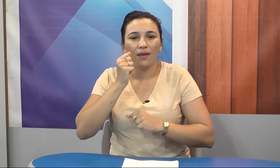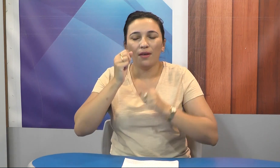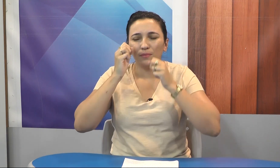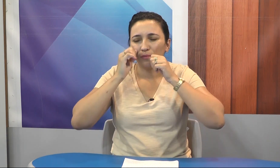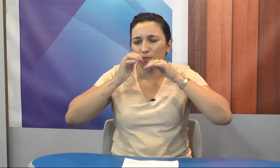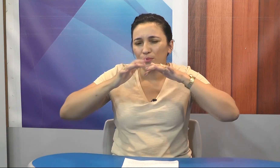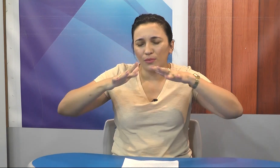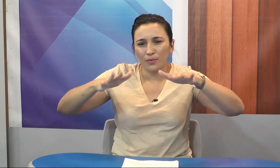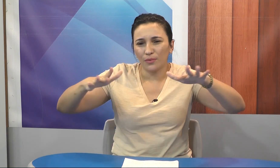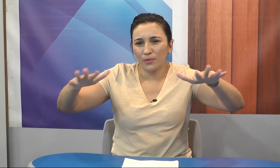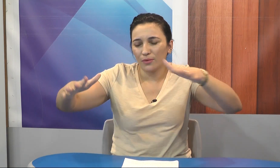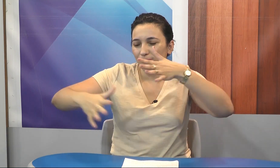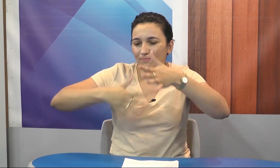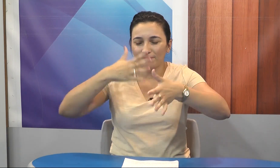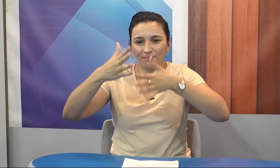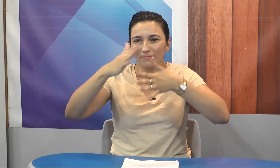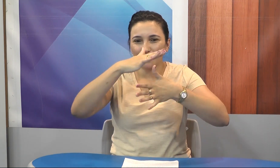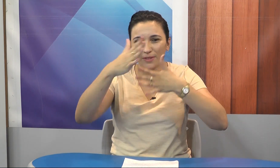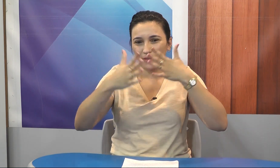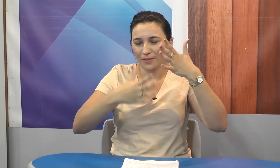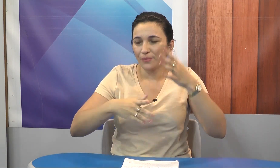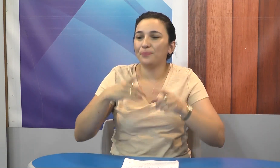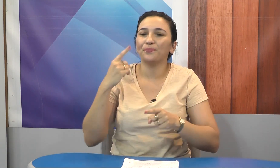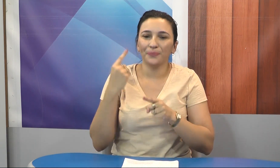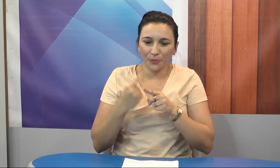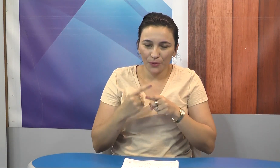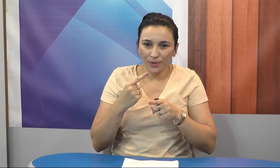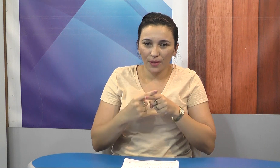por disponibilizar a acessibilidade da divulgação da Libras.